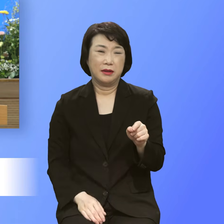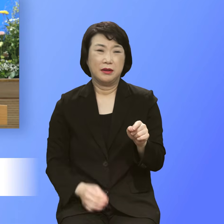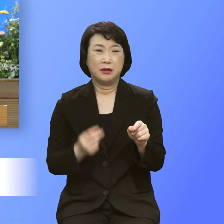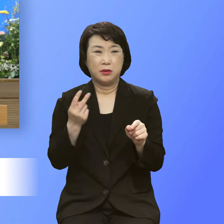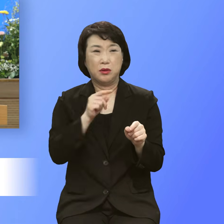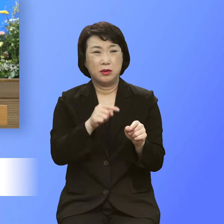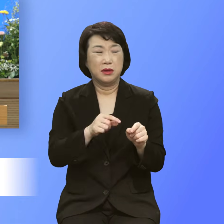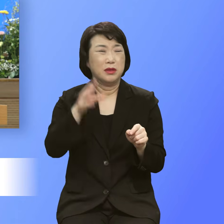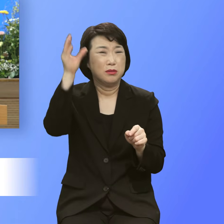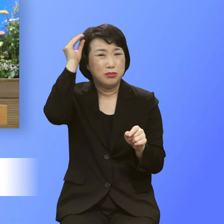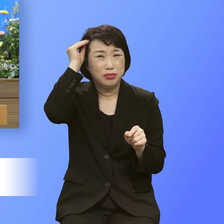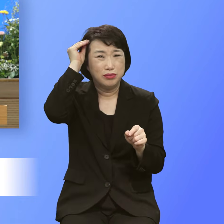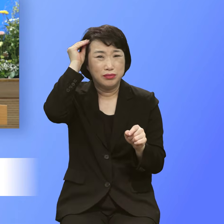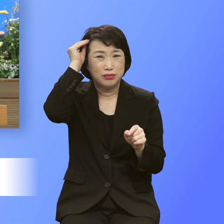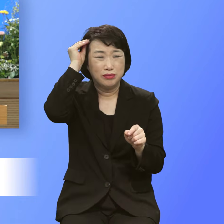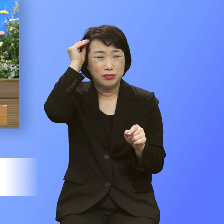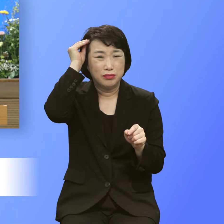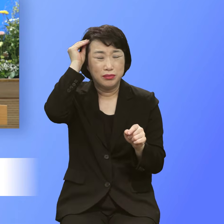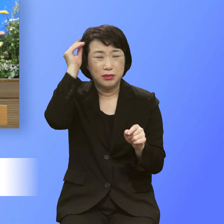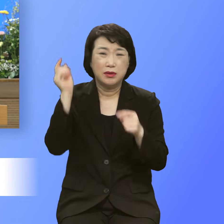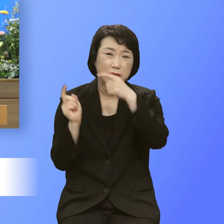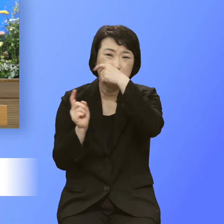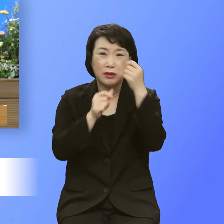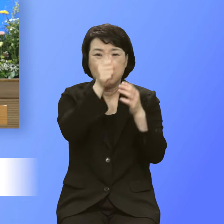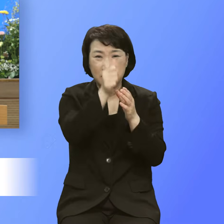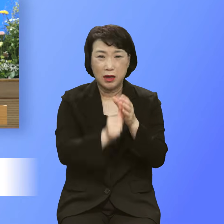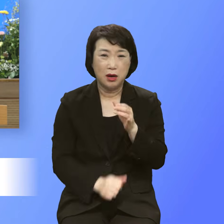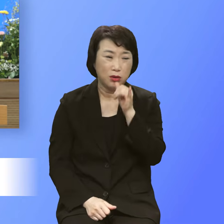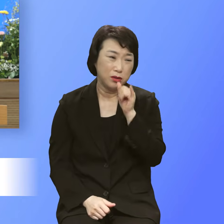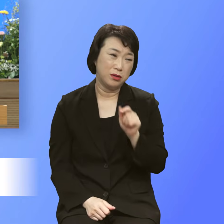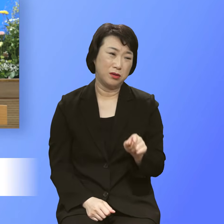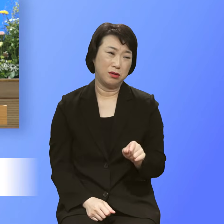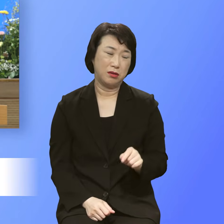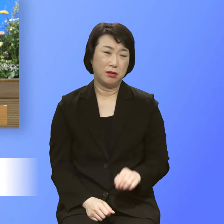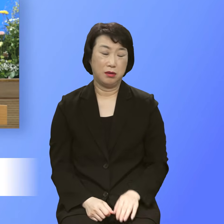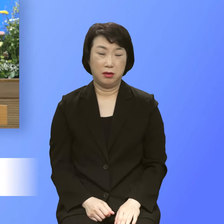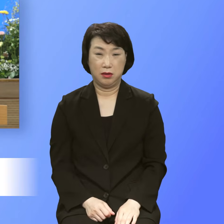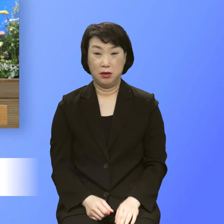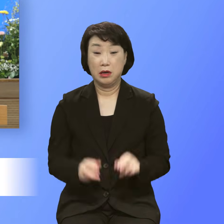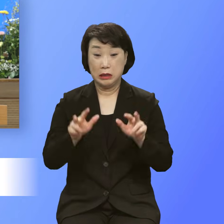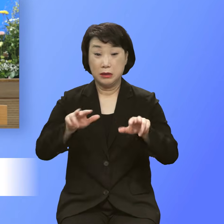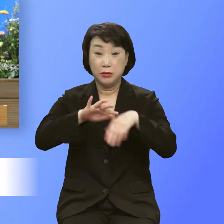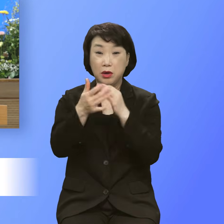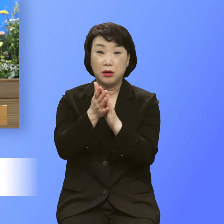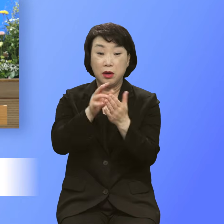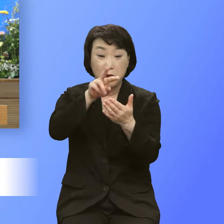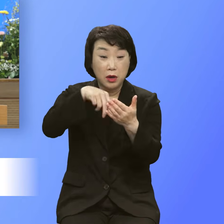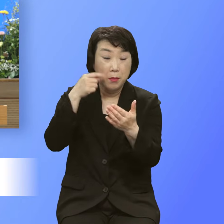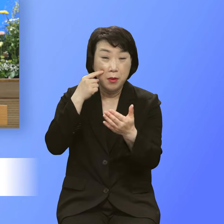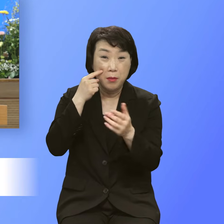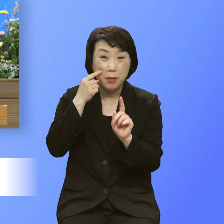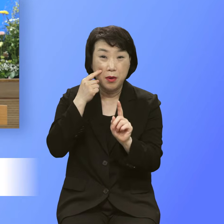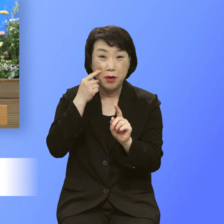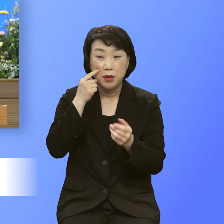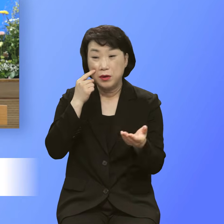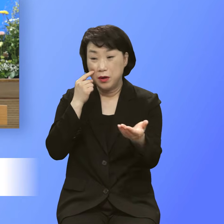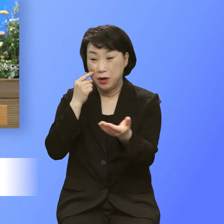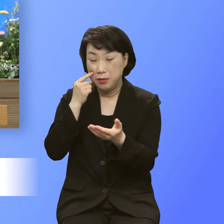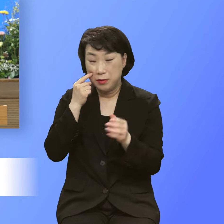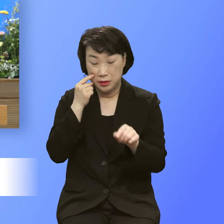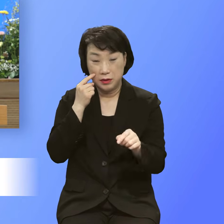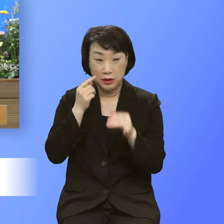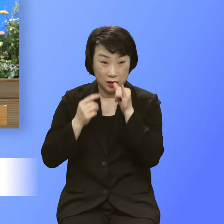그리고 무지하고 타락했느냐. 지금은 성경이 있어서 읽을 수